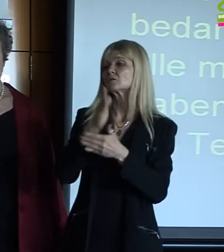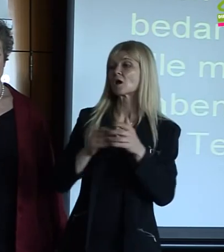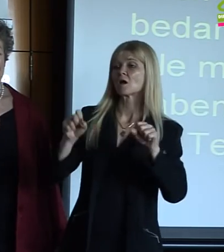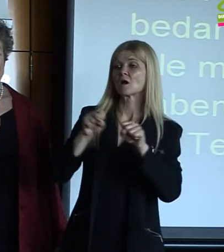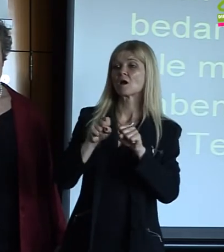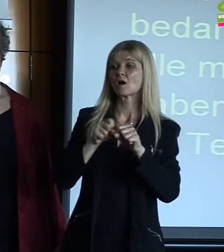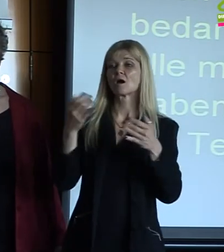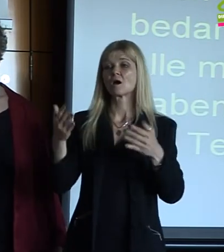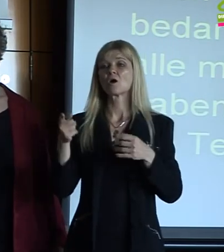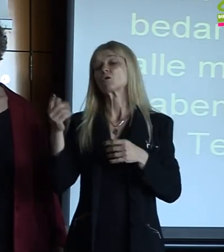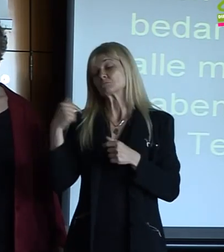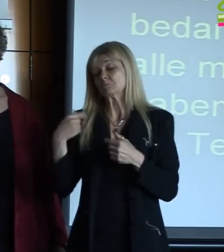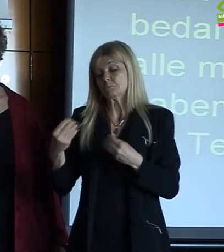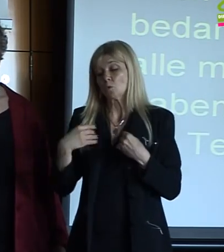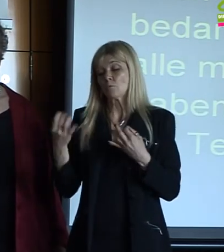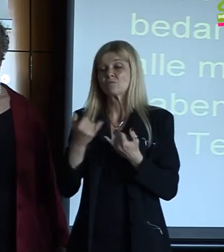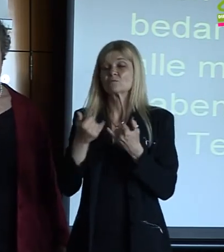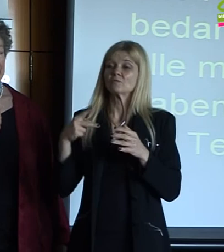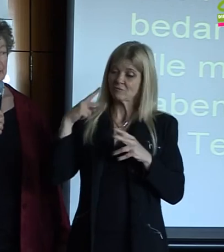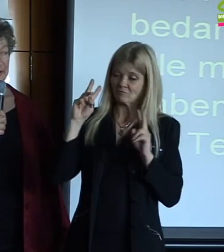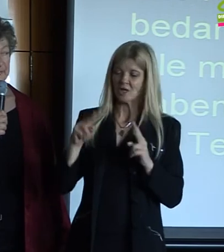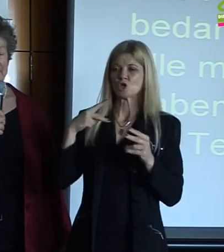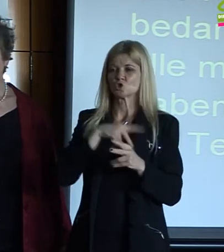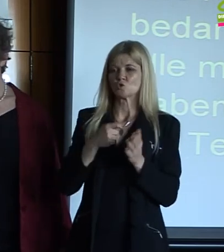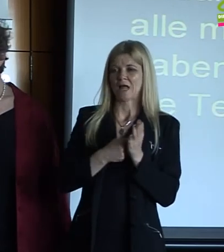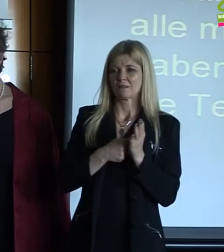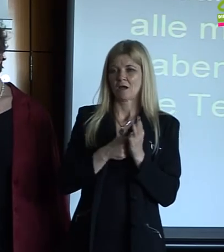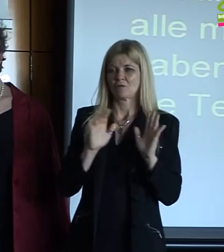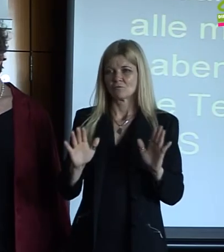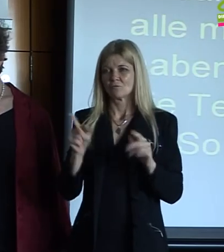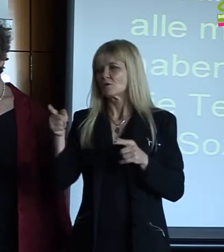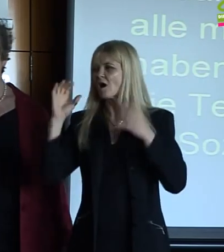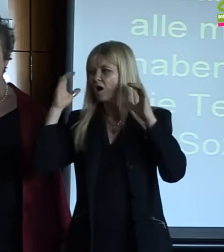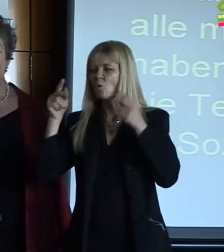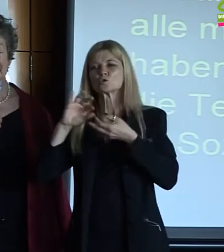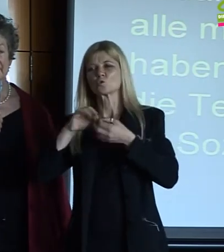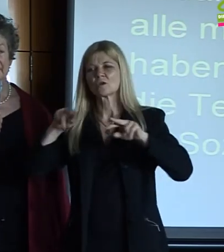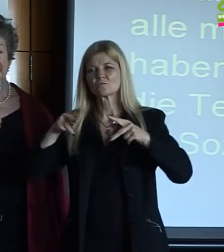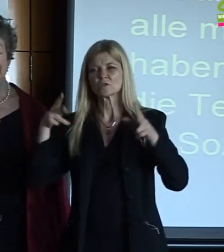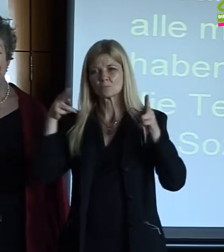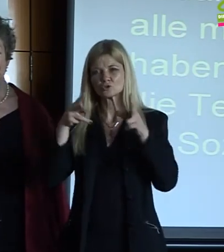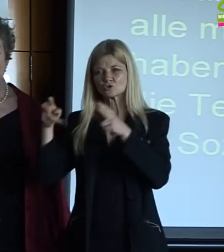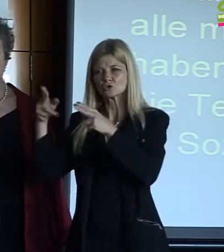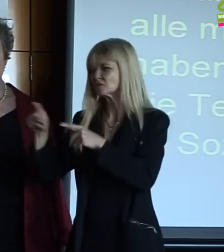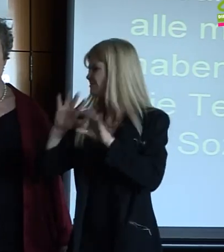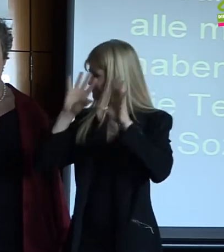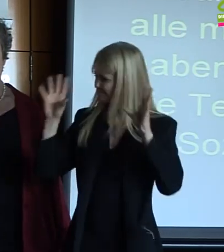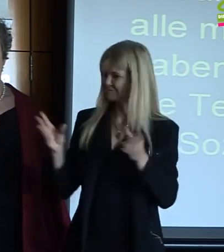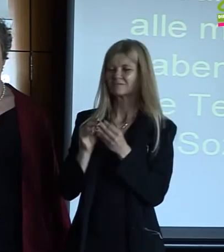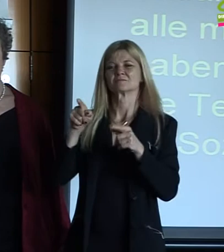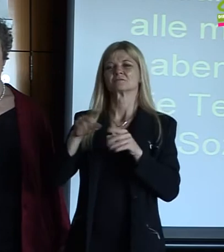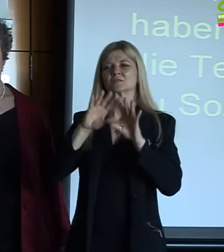wirklich zu Sozialtarifen, muss man auch sagen. Also ob das Audio- oder Videomitschnitt ist, wir werden das Ganze auch